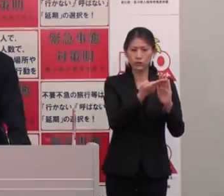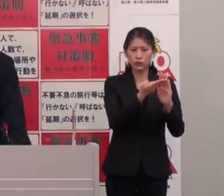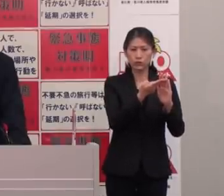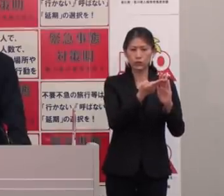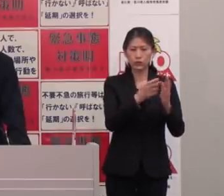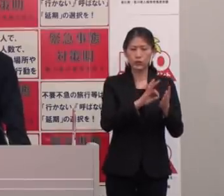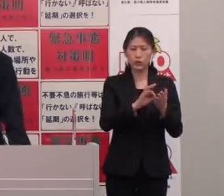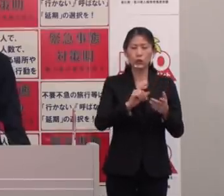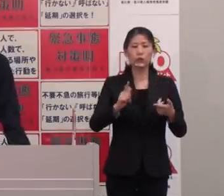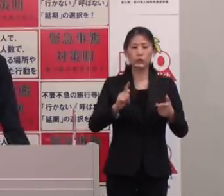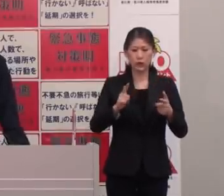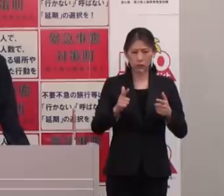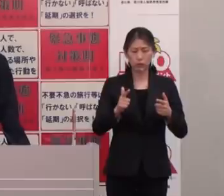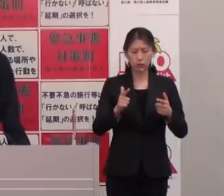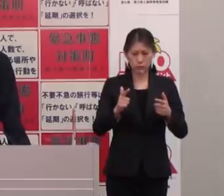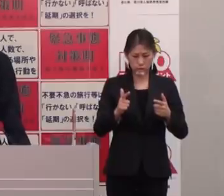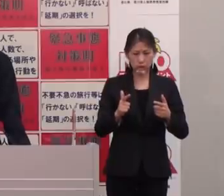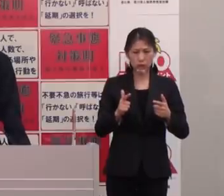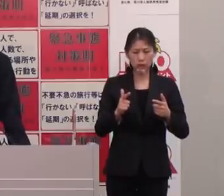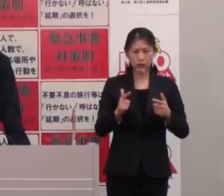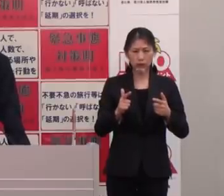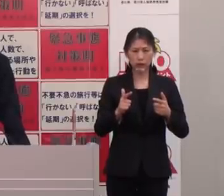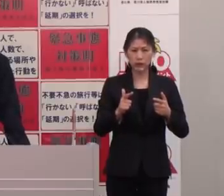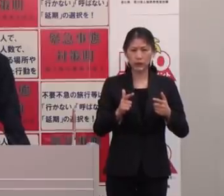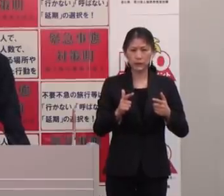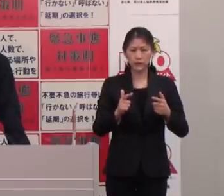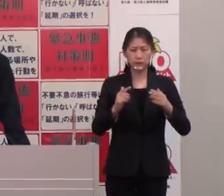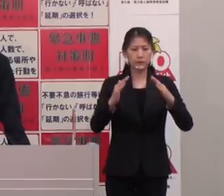話というか、まあ、